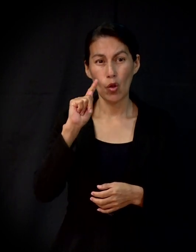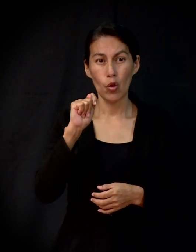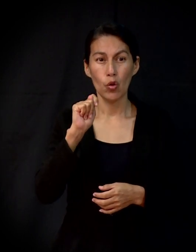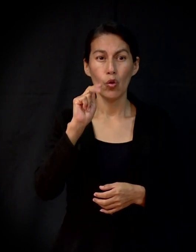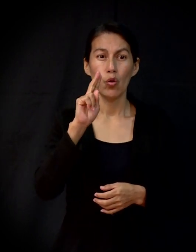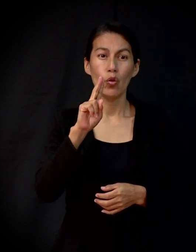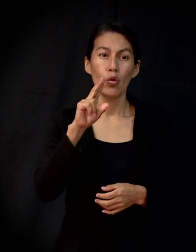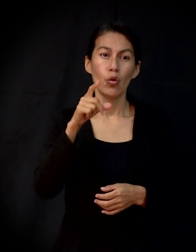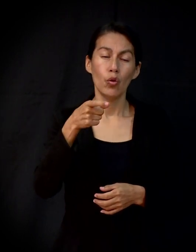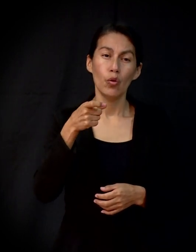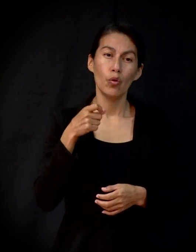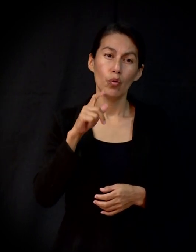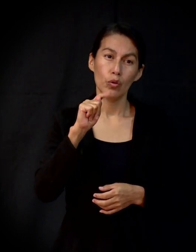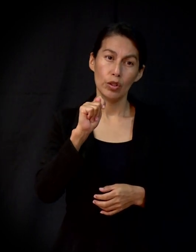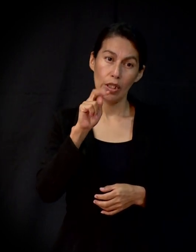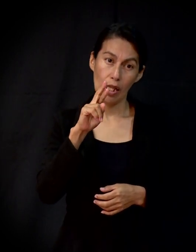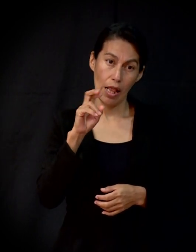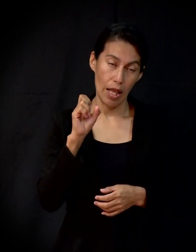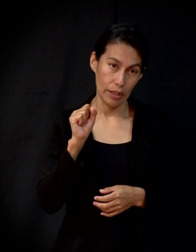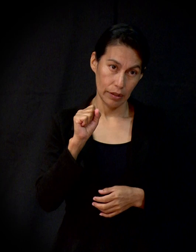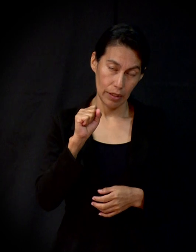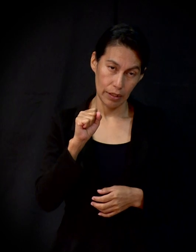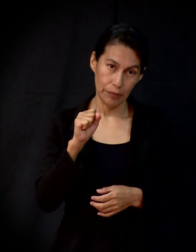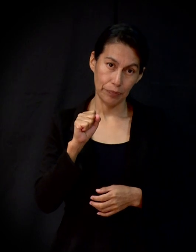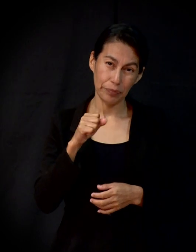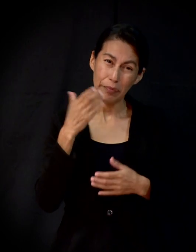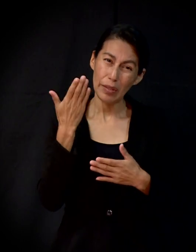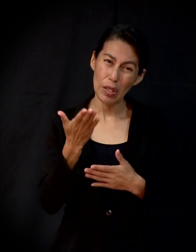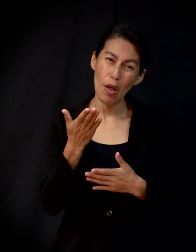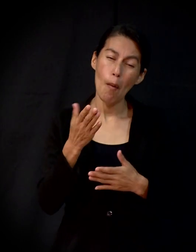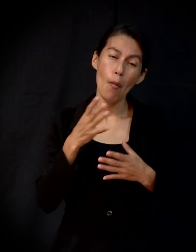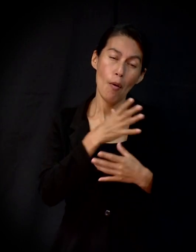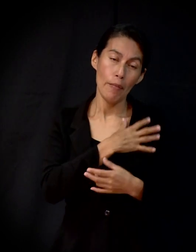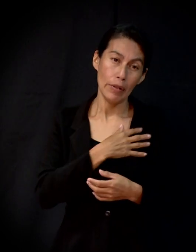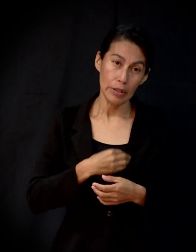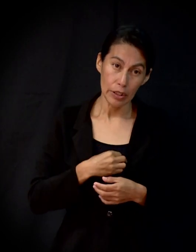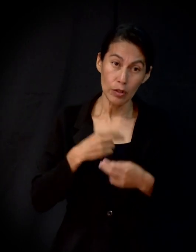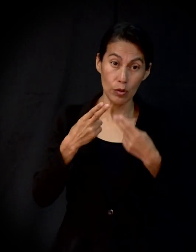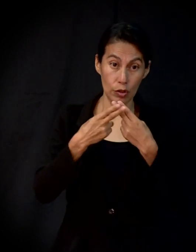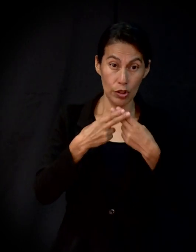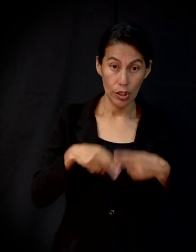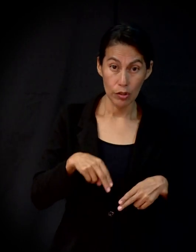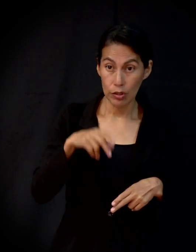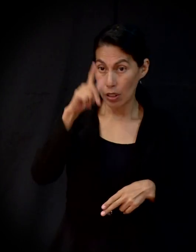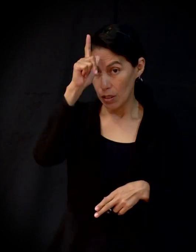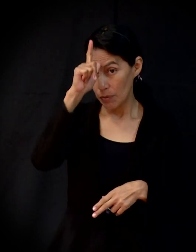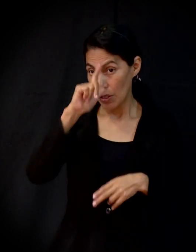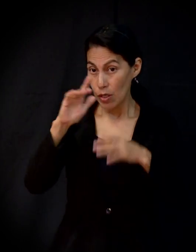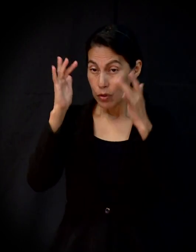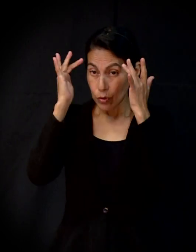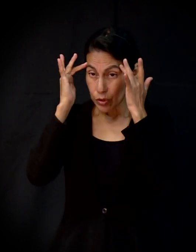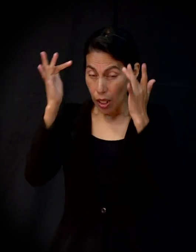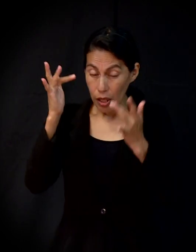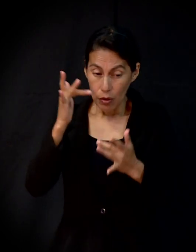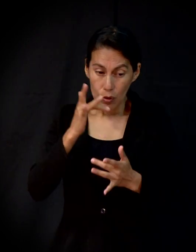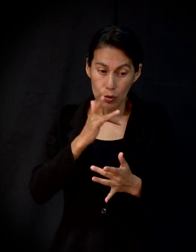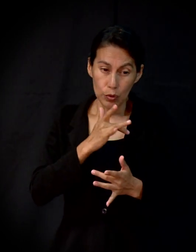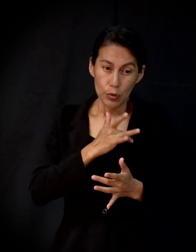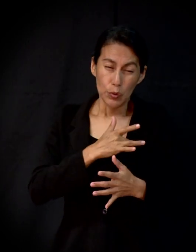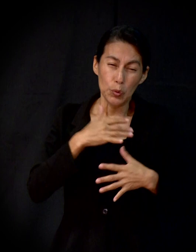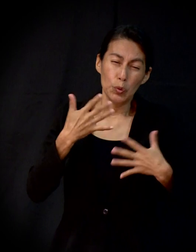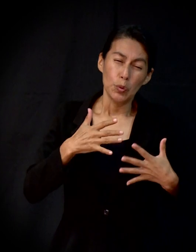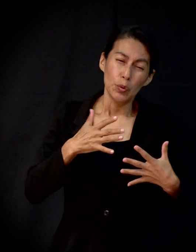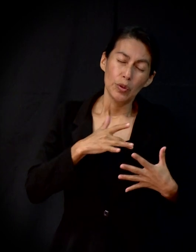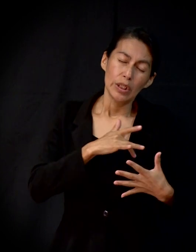les devuelvo por mis hijos y nietos para que el Espíritu Santo toque sus corazones. Saben que cuando